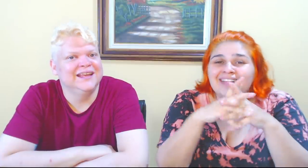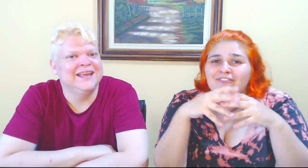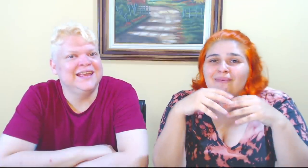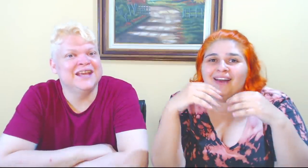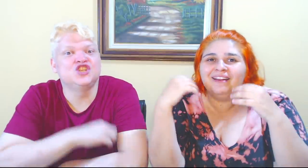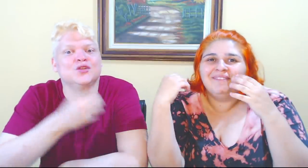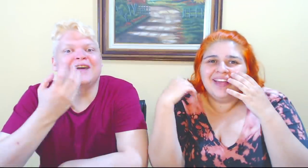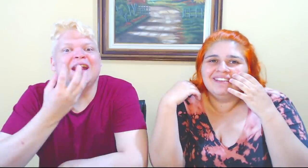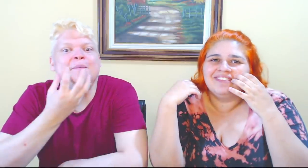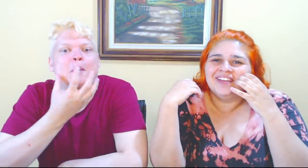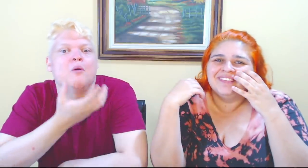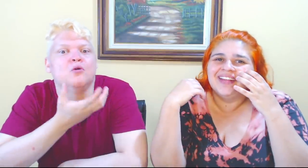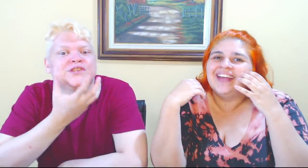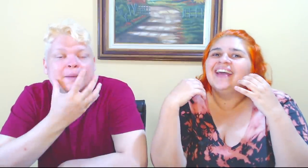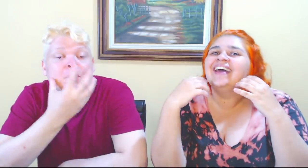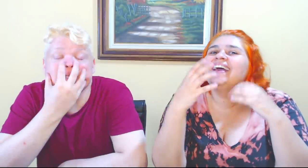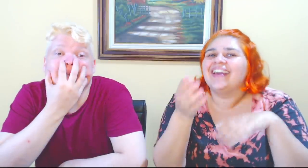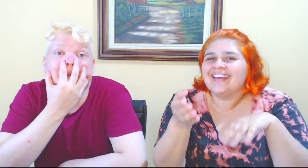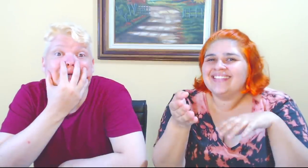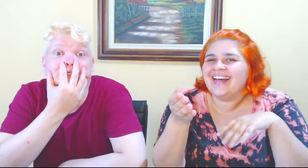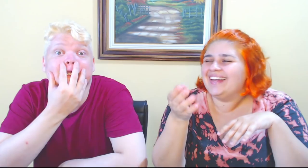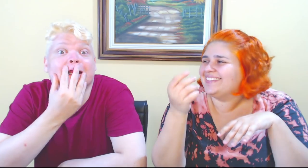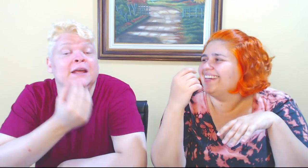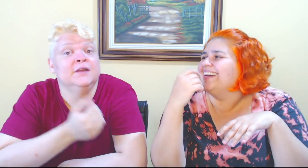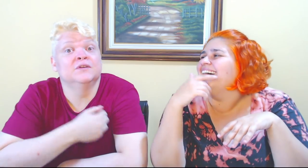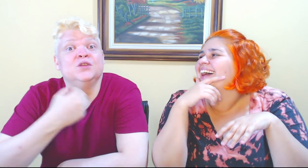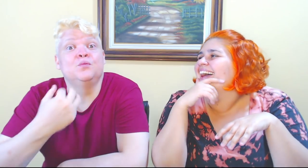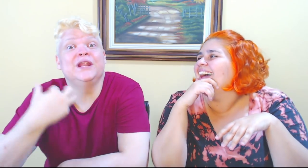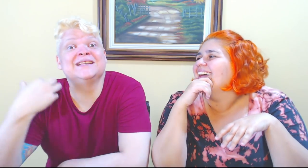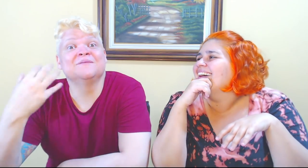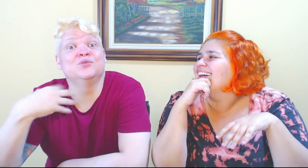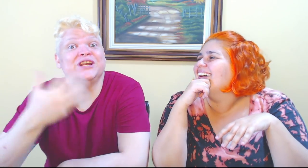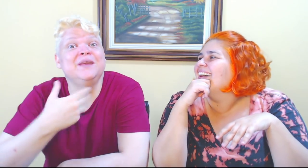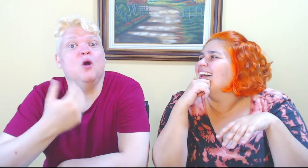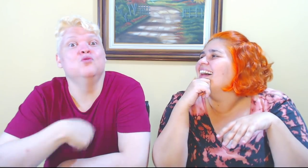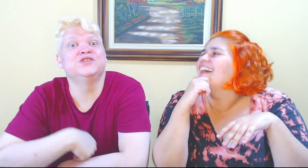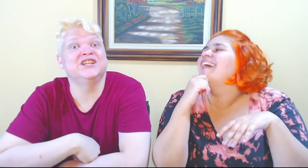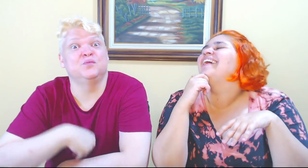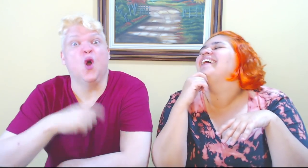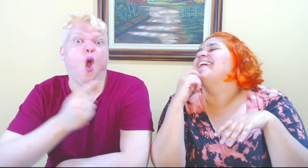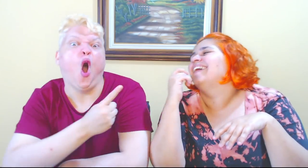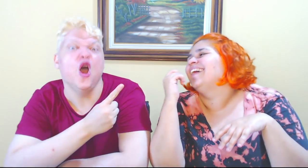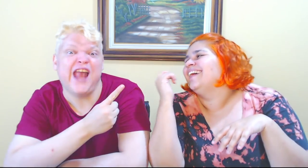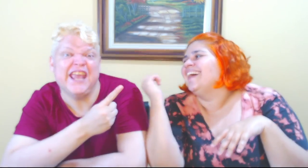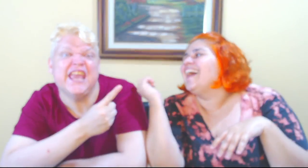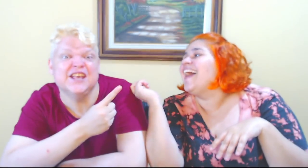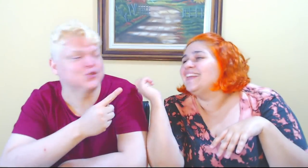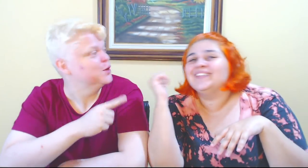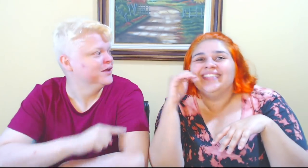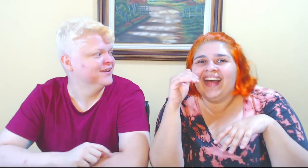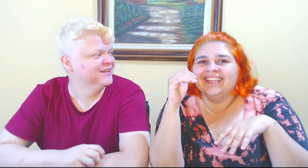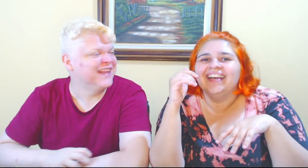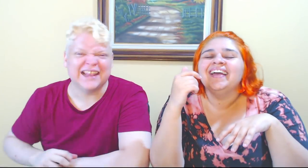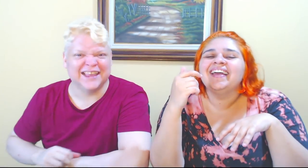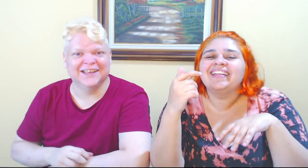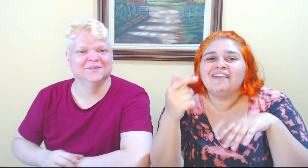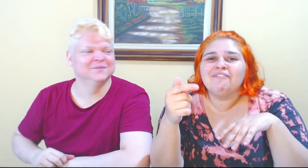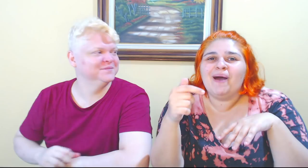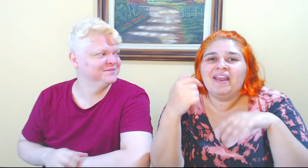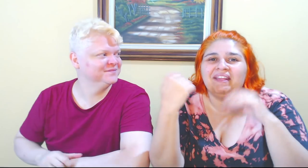A gente não dava nem Para balbuciar Por causa da máscara Você não podia nem Balbuciar Tipo Olha aí É no nada Nada E teve uma hora Que